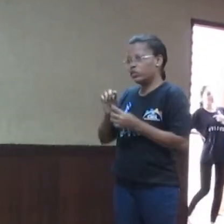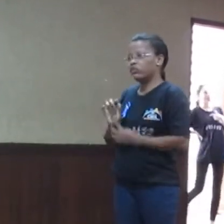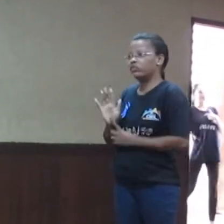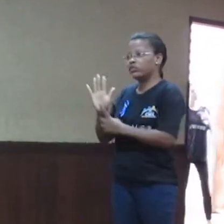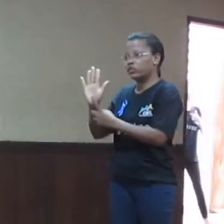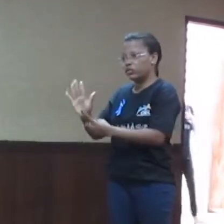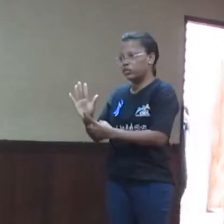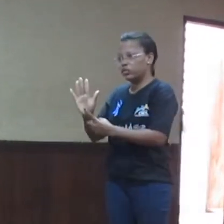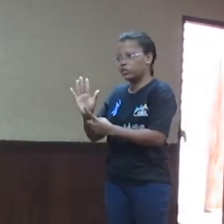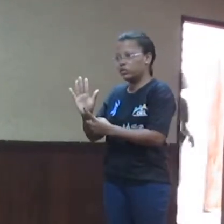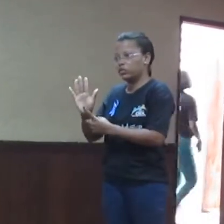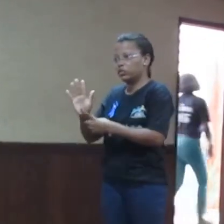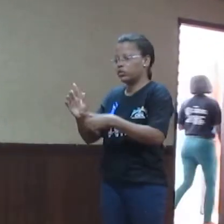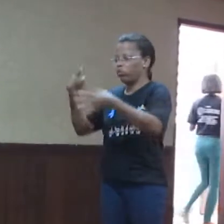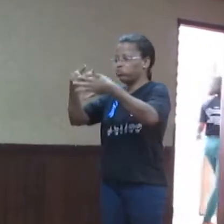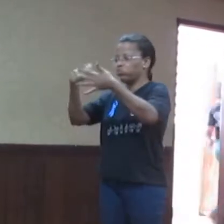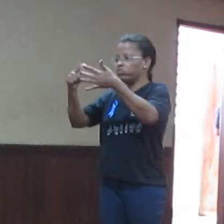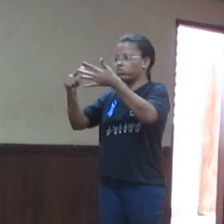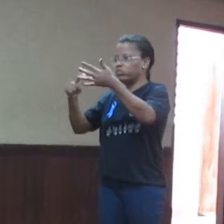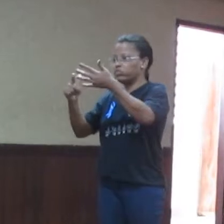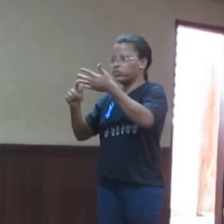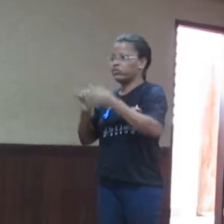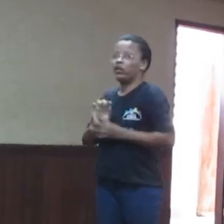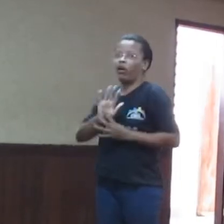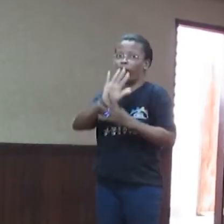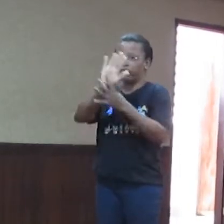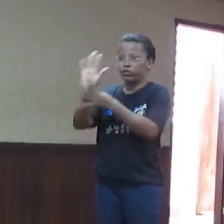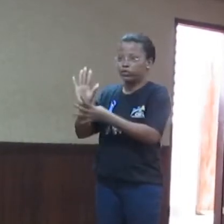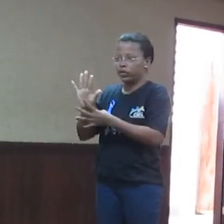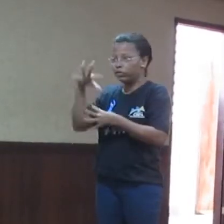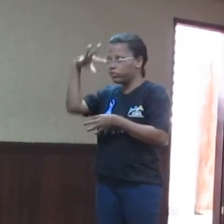com alguns aplicativos para vocês aprenderem Libras.